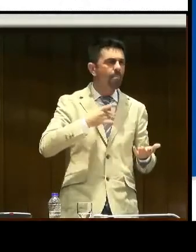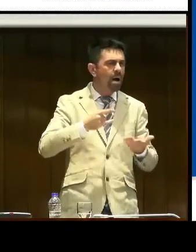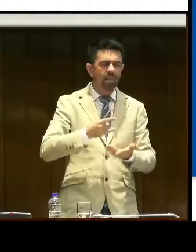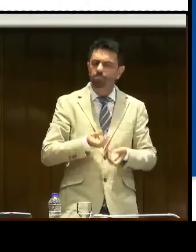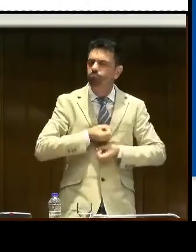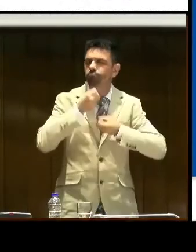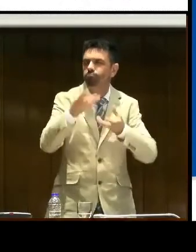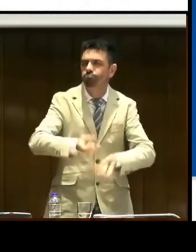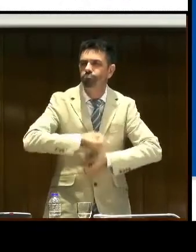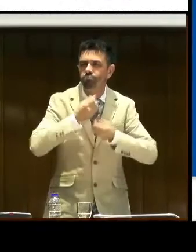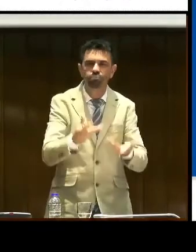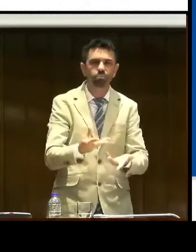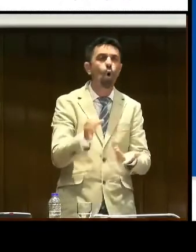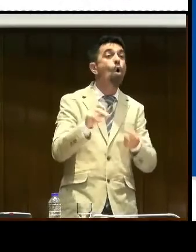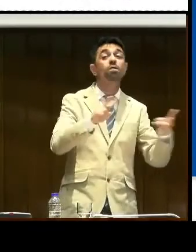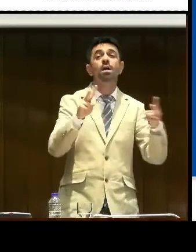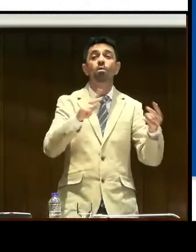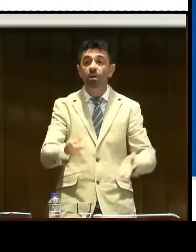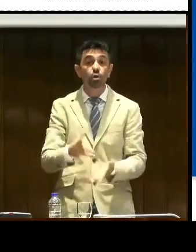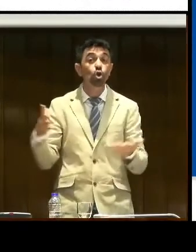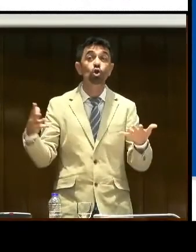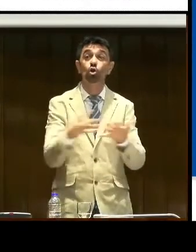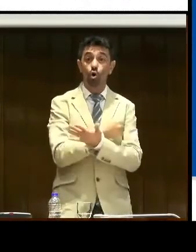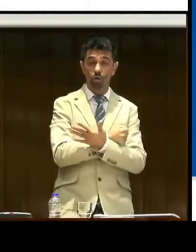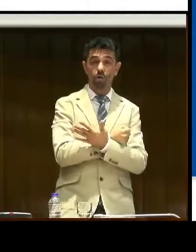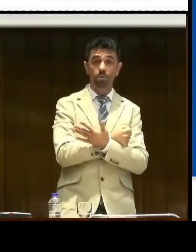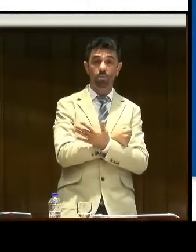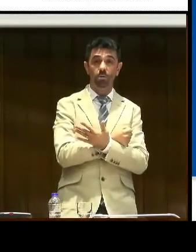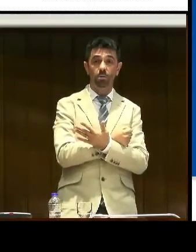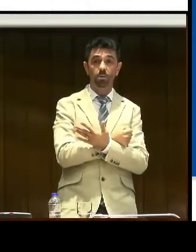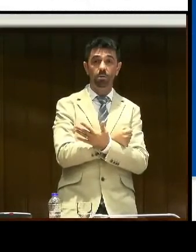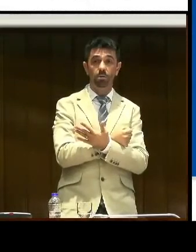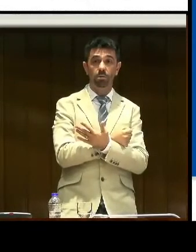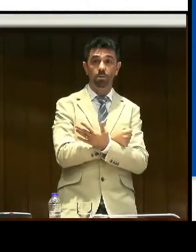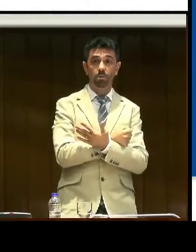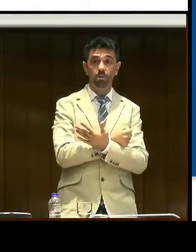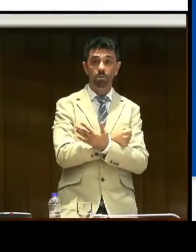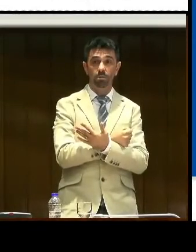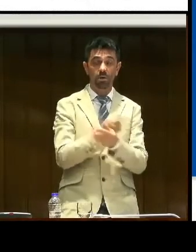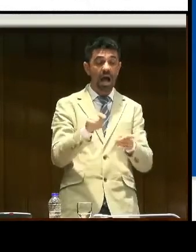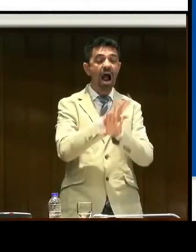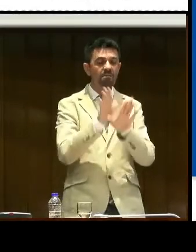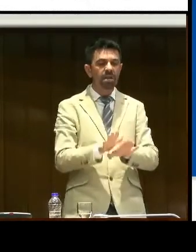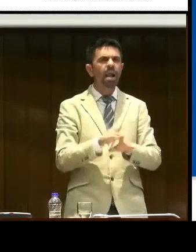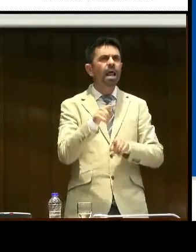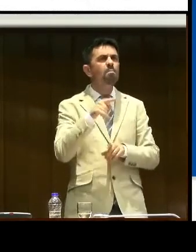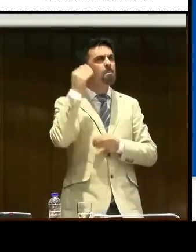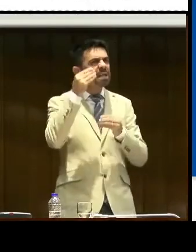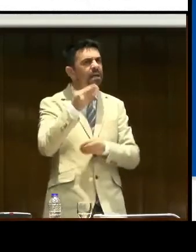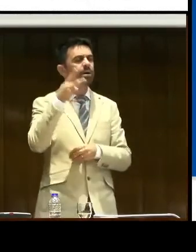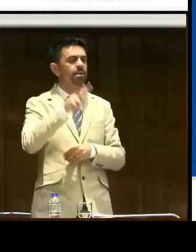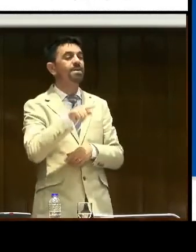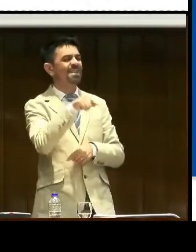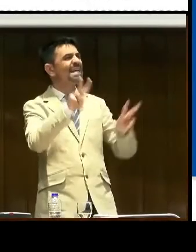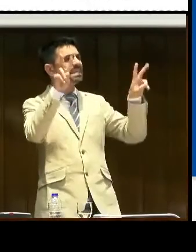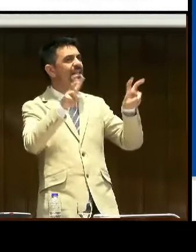de traducirlo todo, siempre estuvo acompañado del convencimiento de que la mayoría